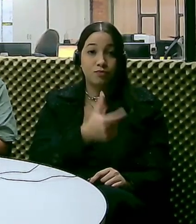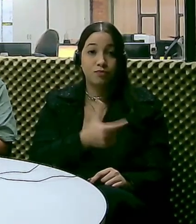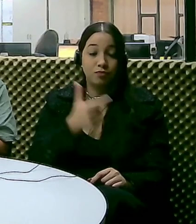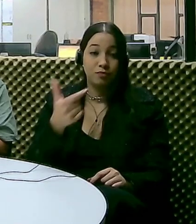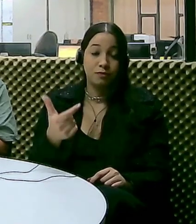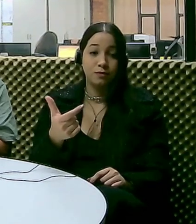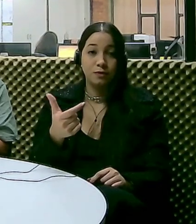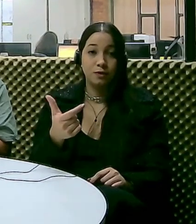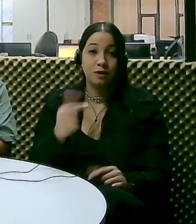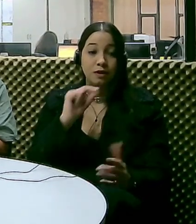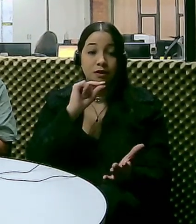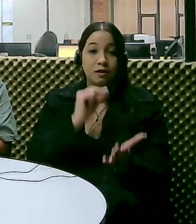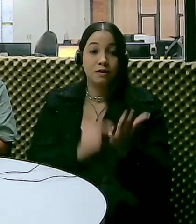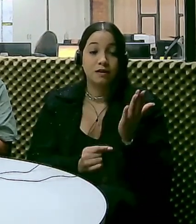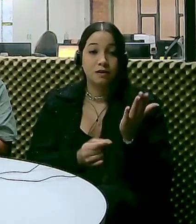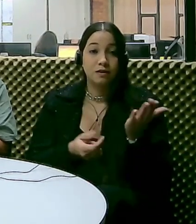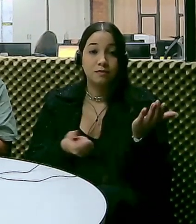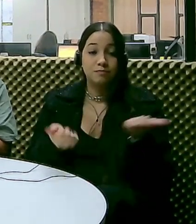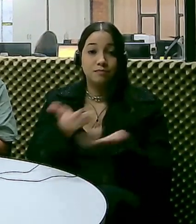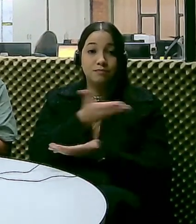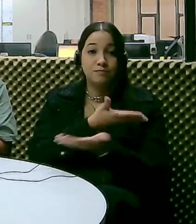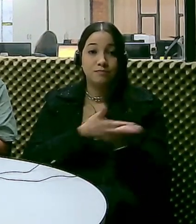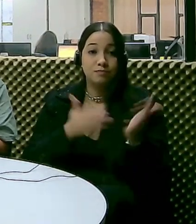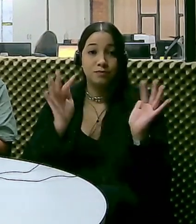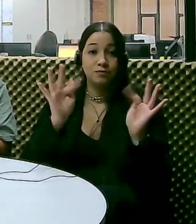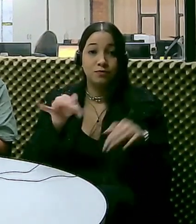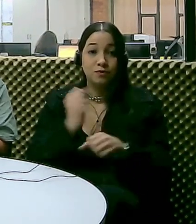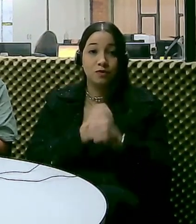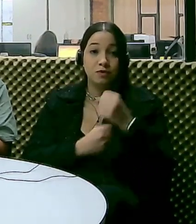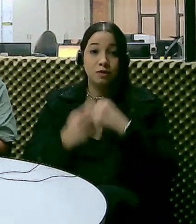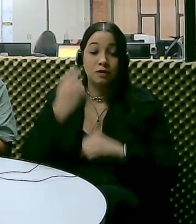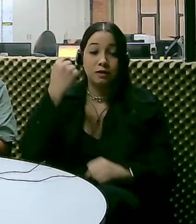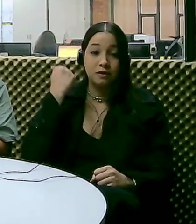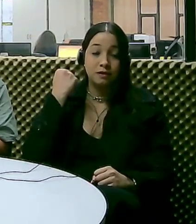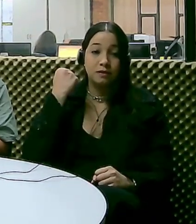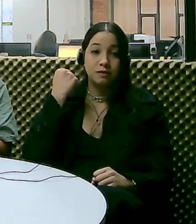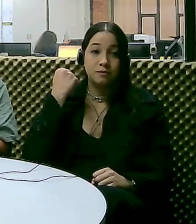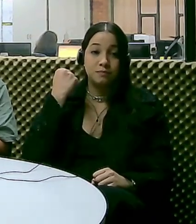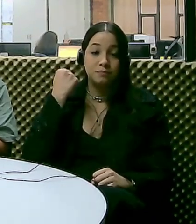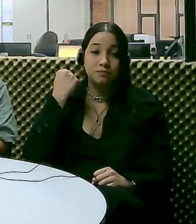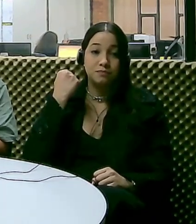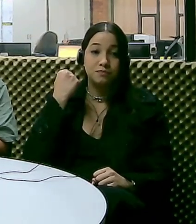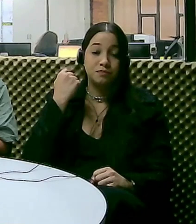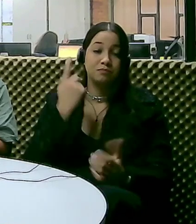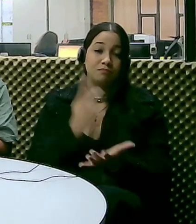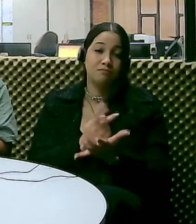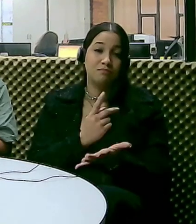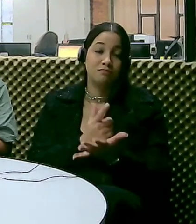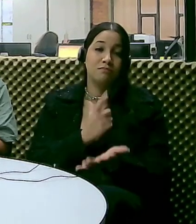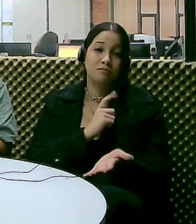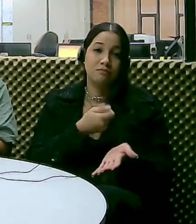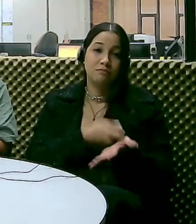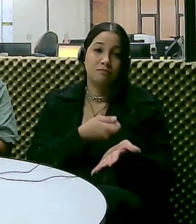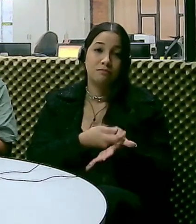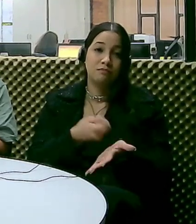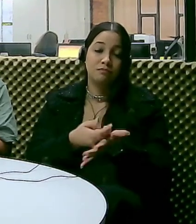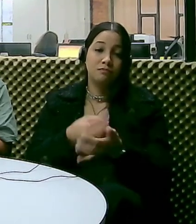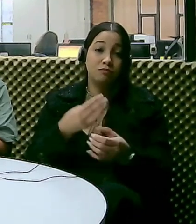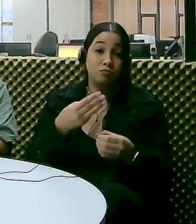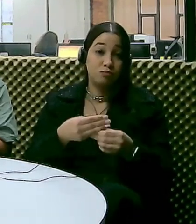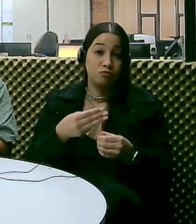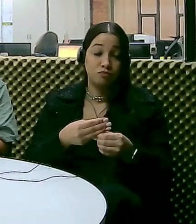001138/2022, assinado entre as partes no fim do ano passado. Apesar dos repasses regulares pelo